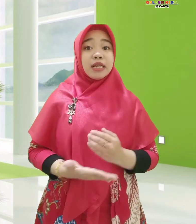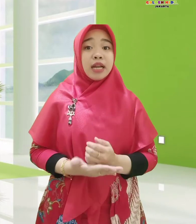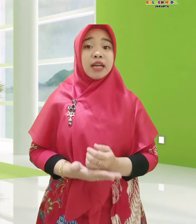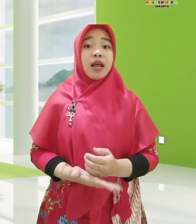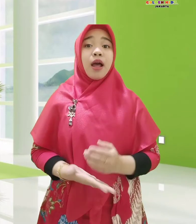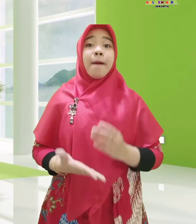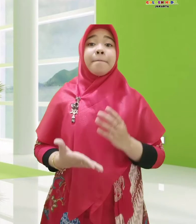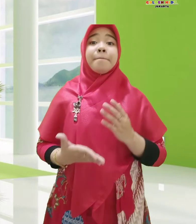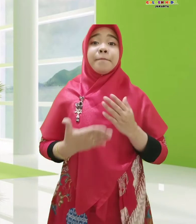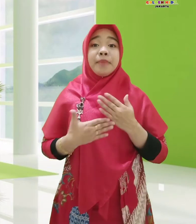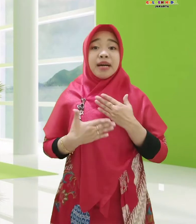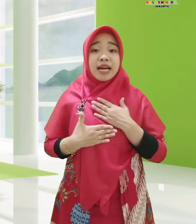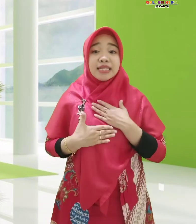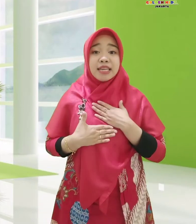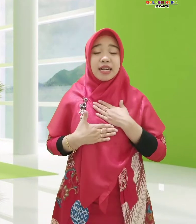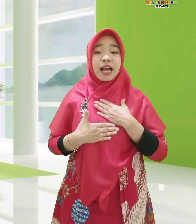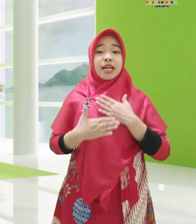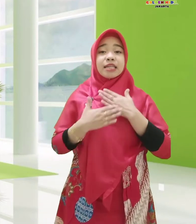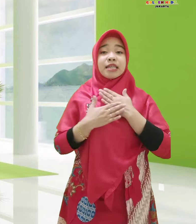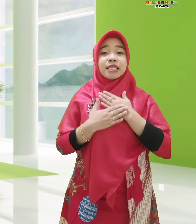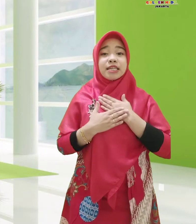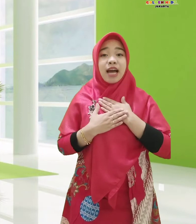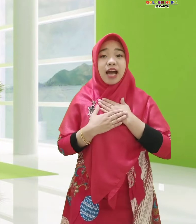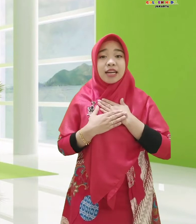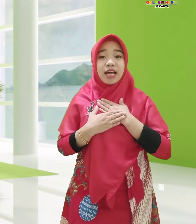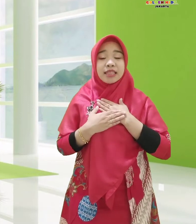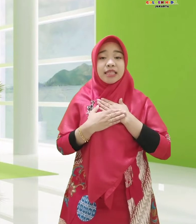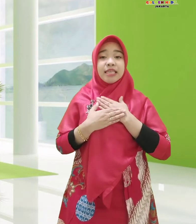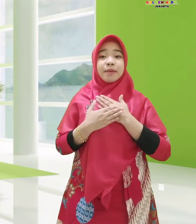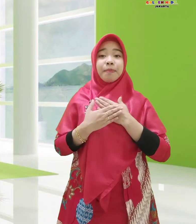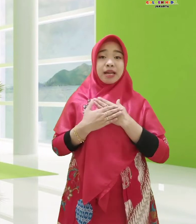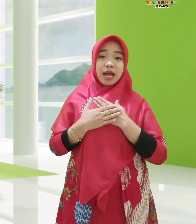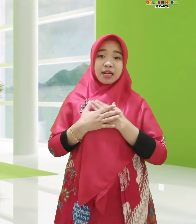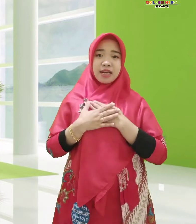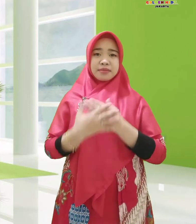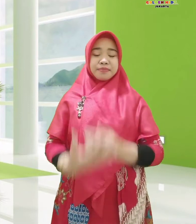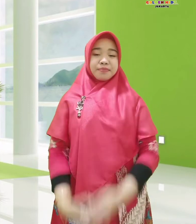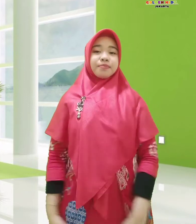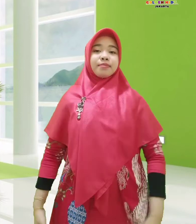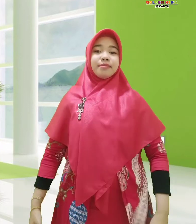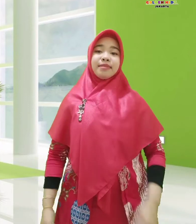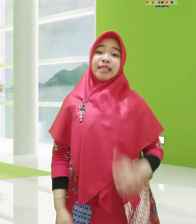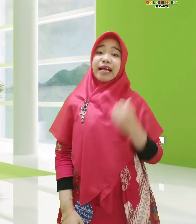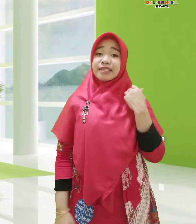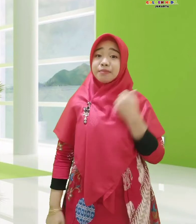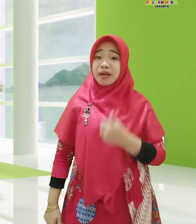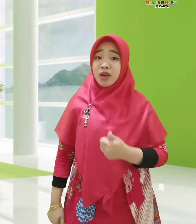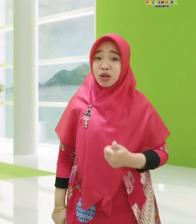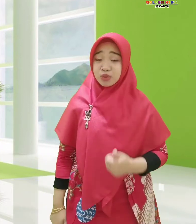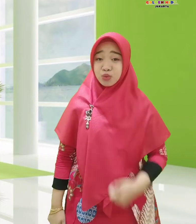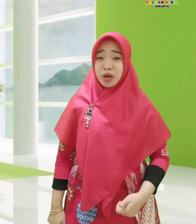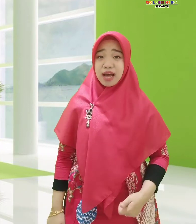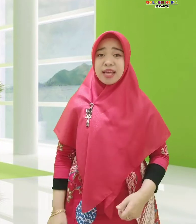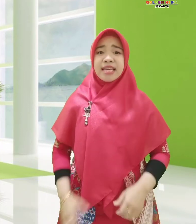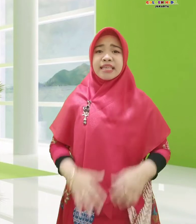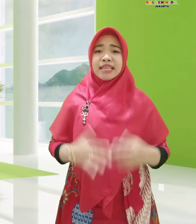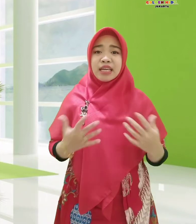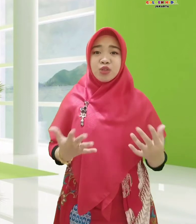dan mengajarkan kerendahan hati kepada anak. Nah, sebagai orang tua, kita